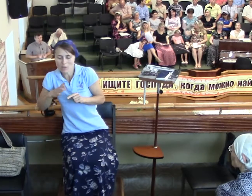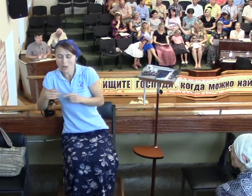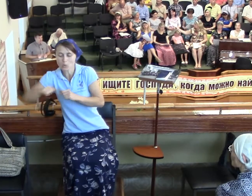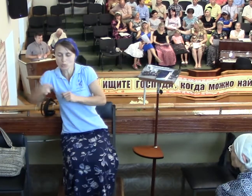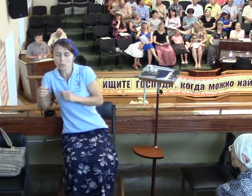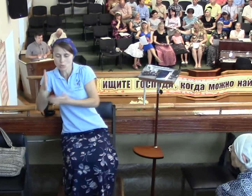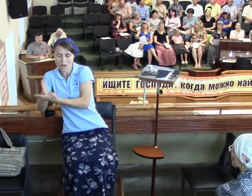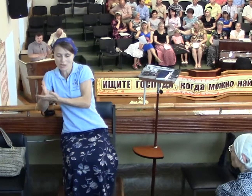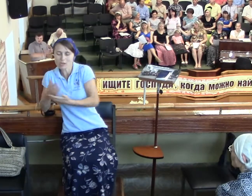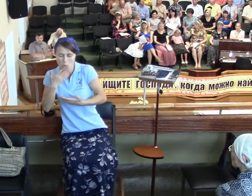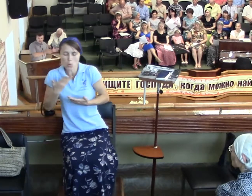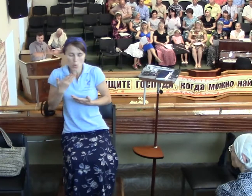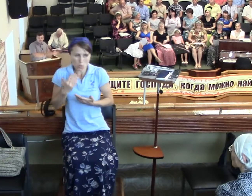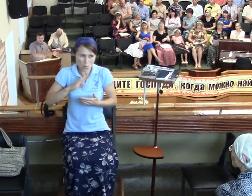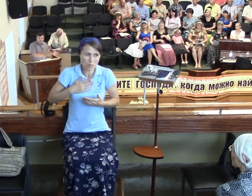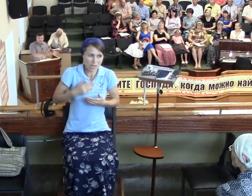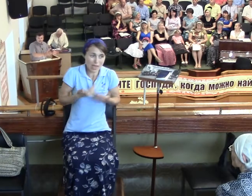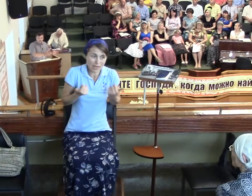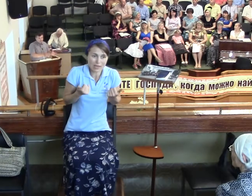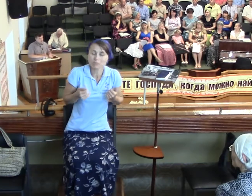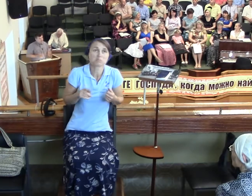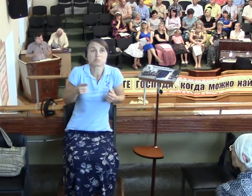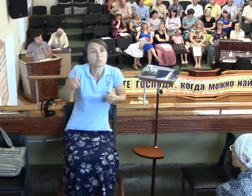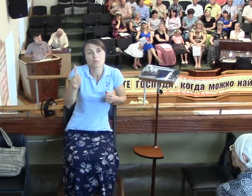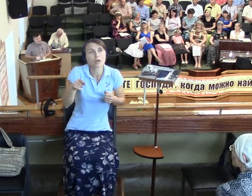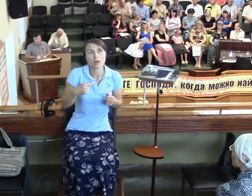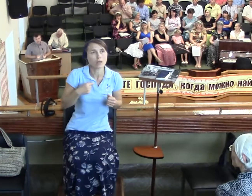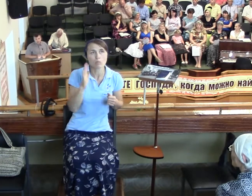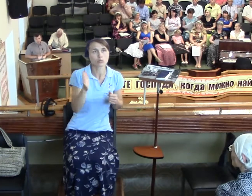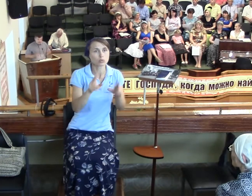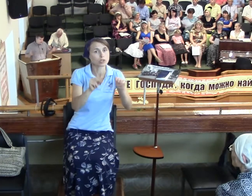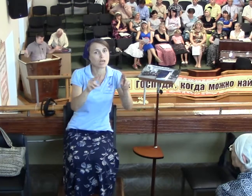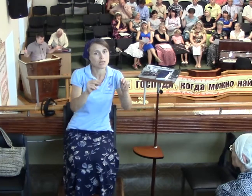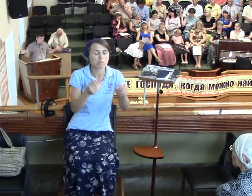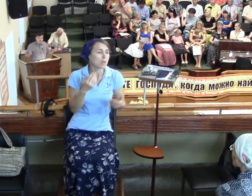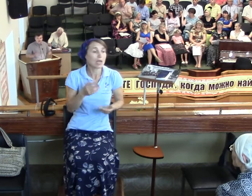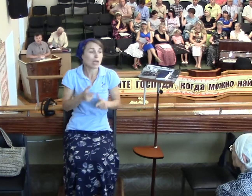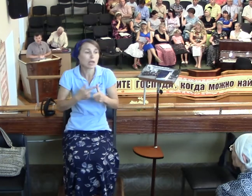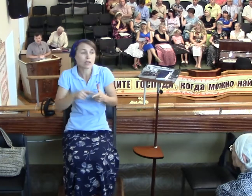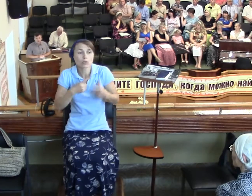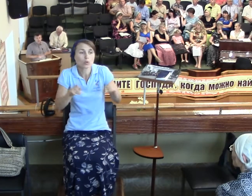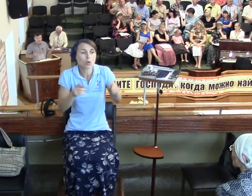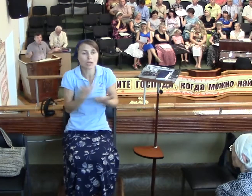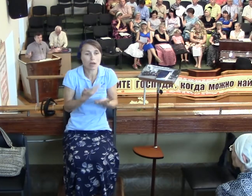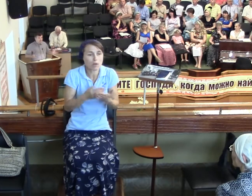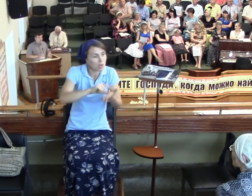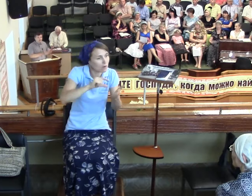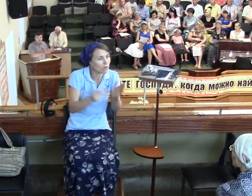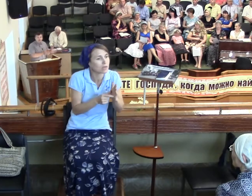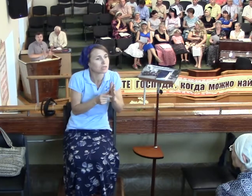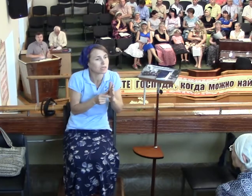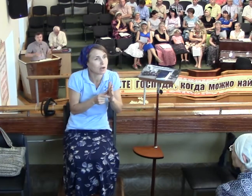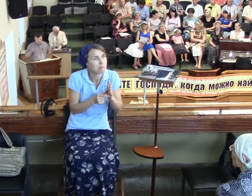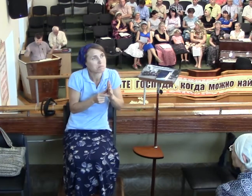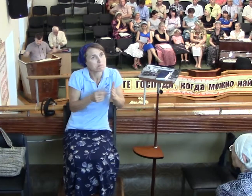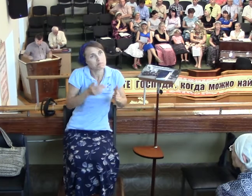бы полное счастье. Или я живу в квартире, а вот если бы я переехал в дом, хотя это хорошо, конечно, дом, но если я туда